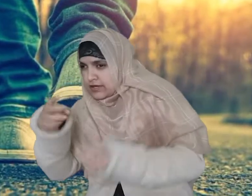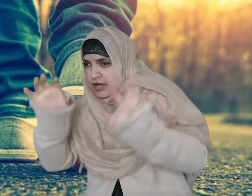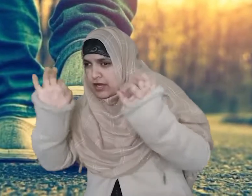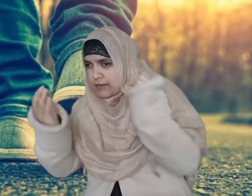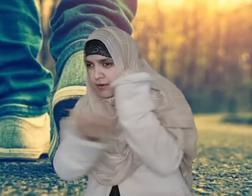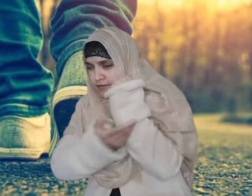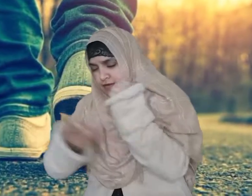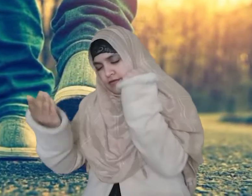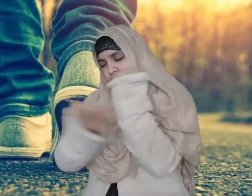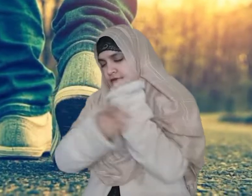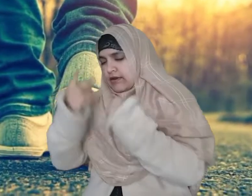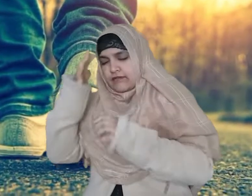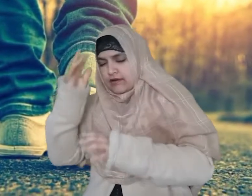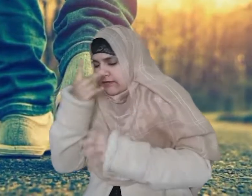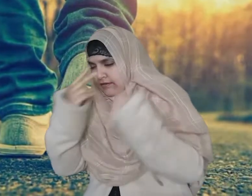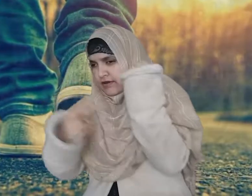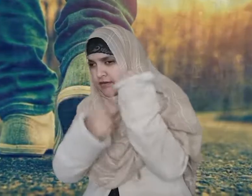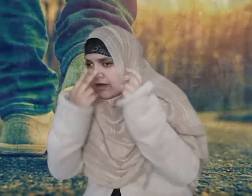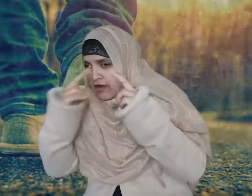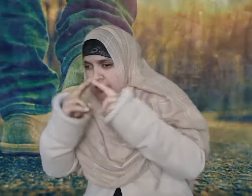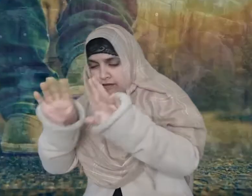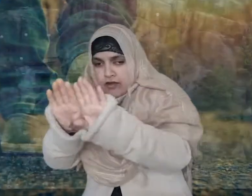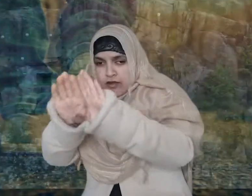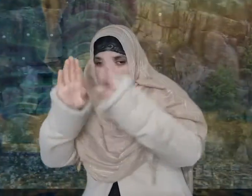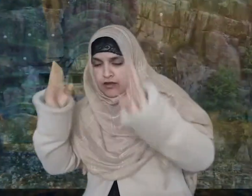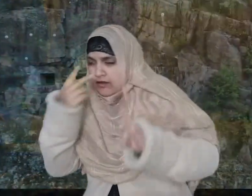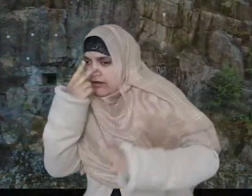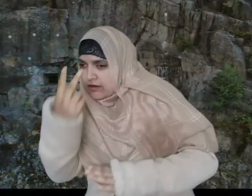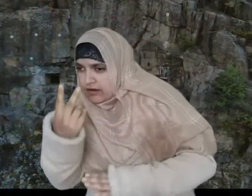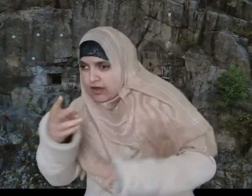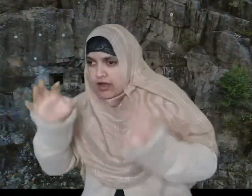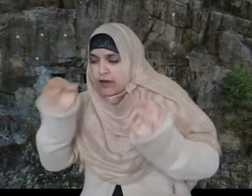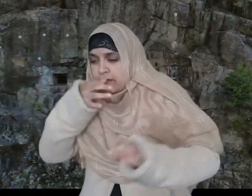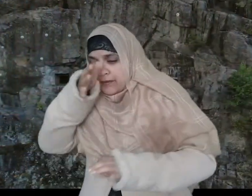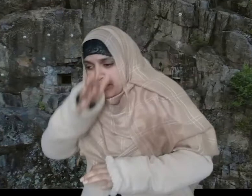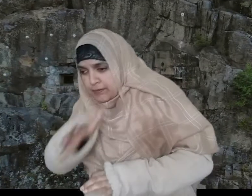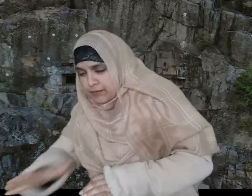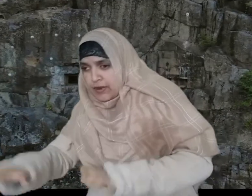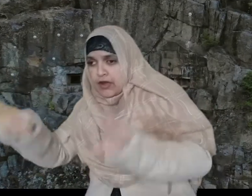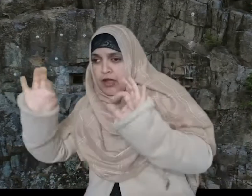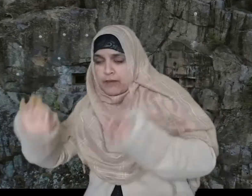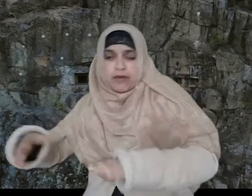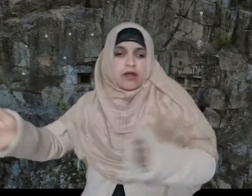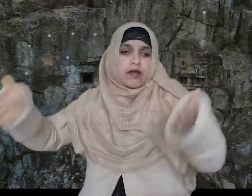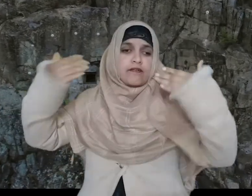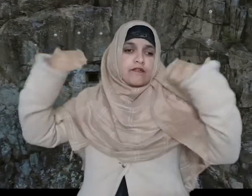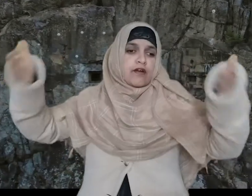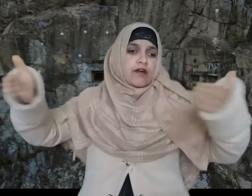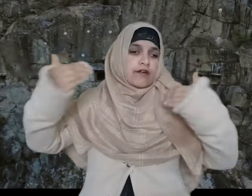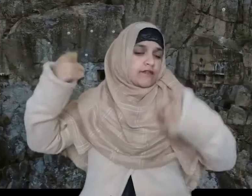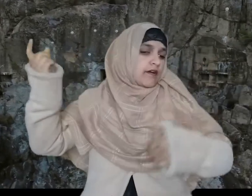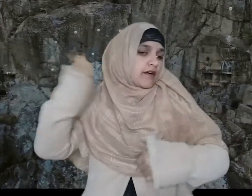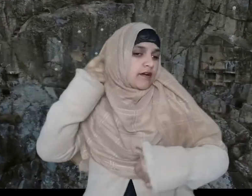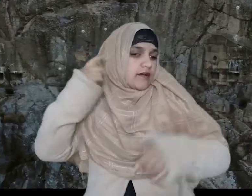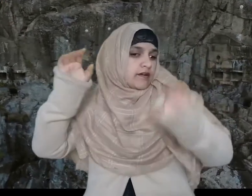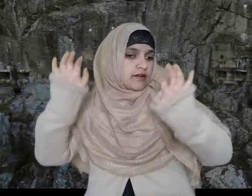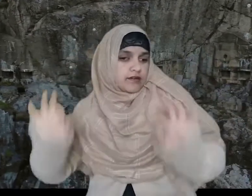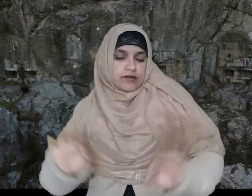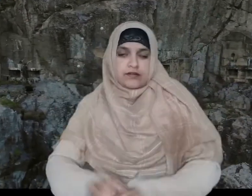کے متعلق مزید جاننے کے لیے یہ شخص ایک مرتبہ پھر غار کی طرف آیا، لیکن اگلی مرتبہ یہ غار کا رستہ بھول چکا تھا۔ بعد